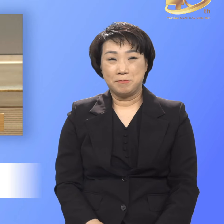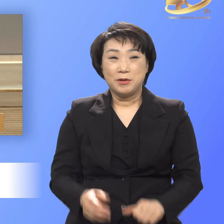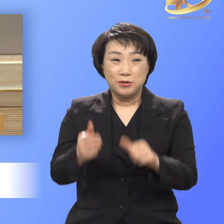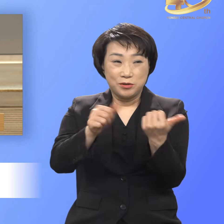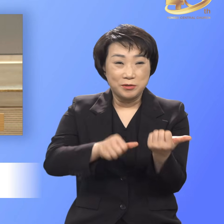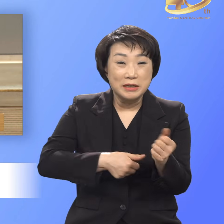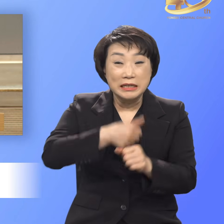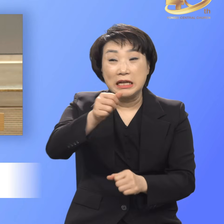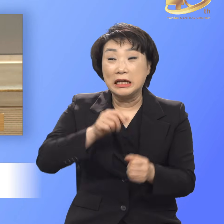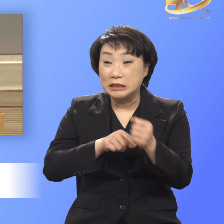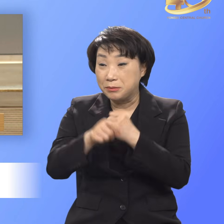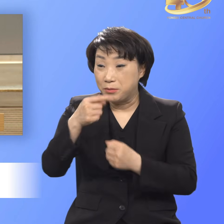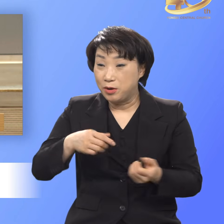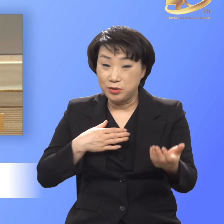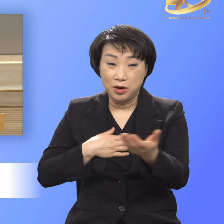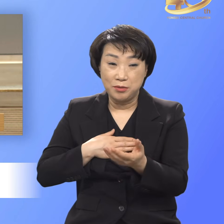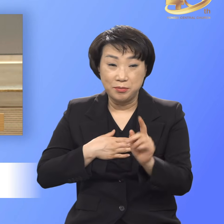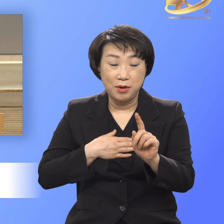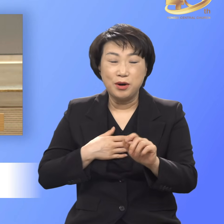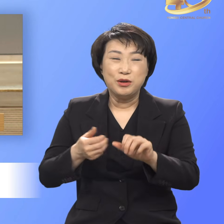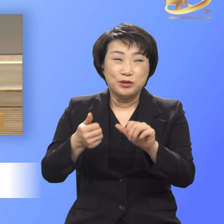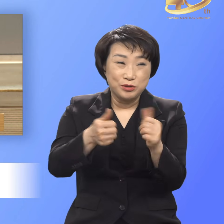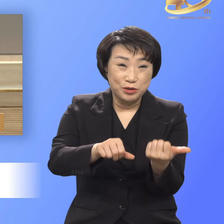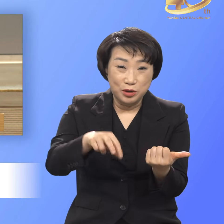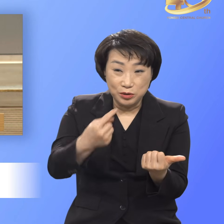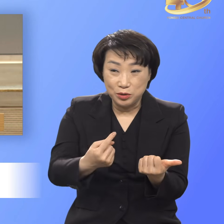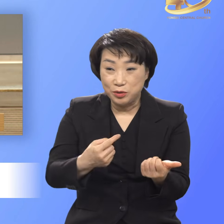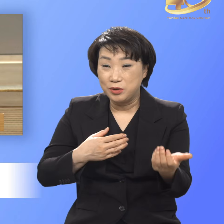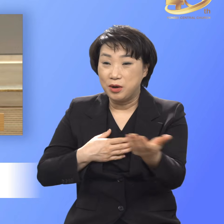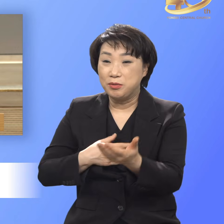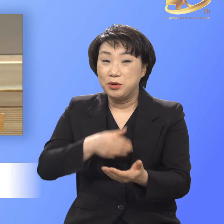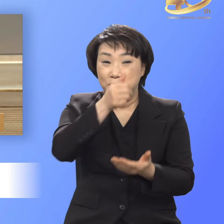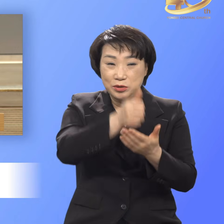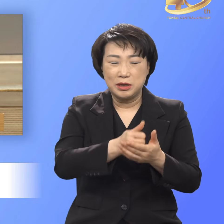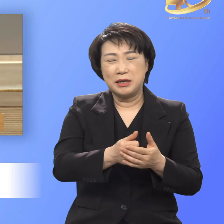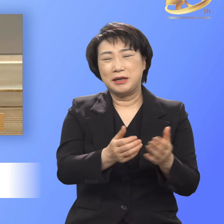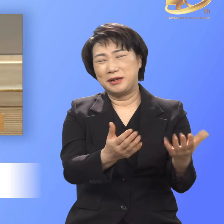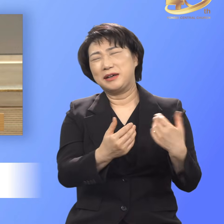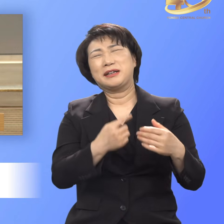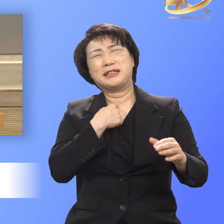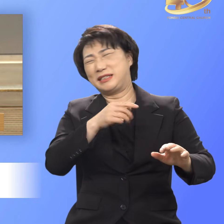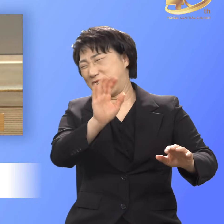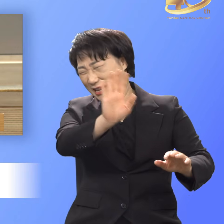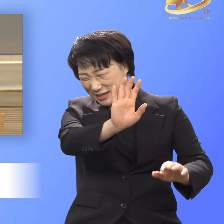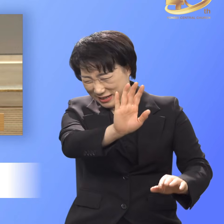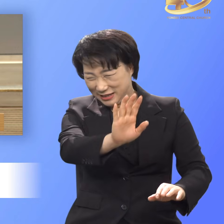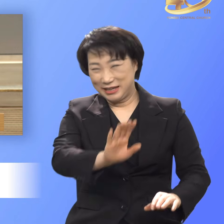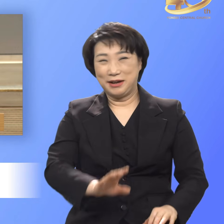죽음도 이긴다는 말이 무슨 얘기요? 죽어도 죄를 수용하지 않겠다.